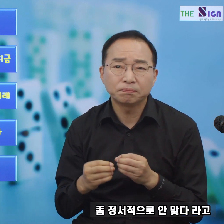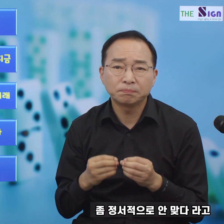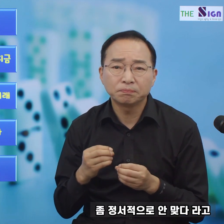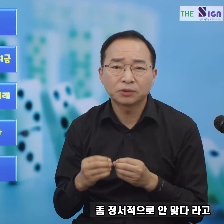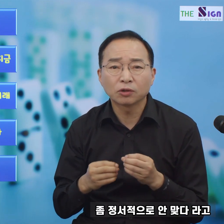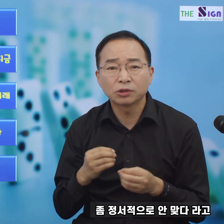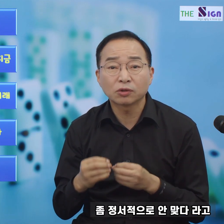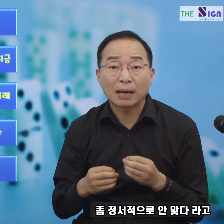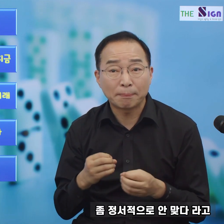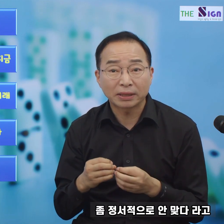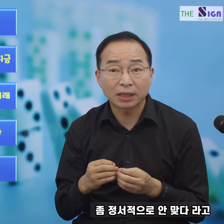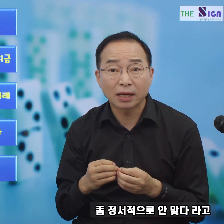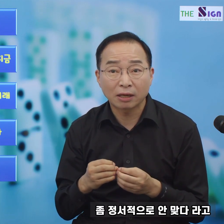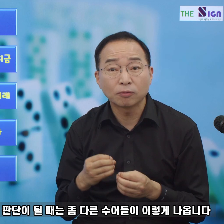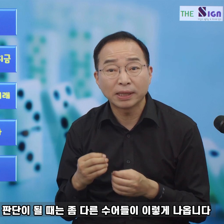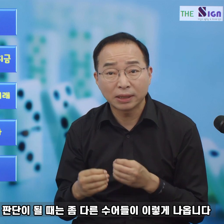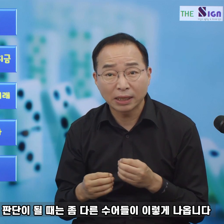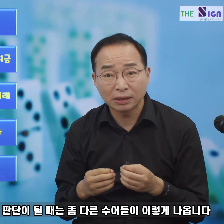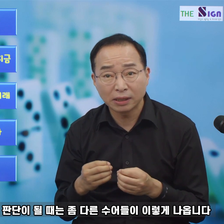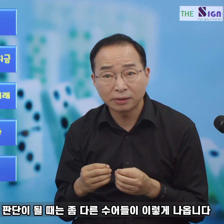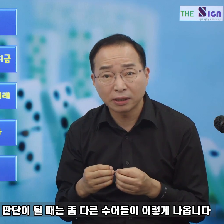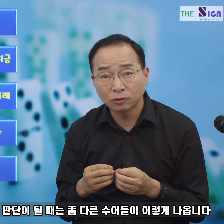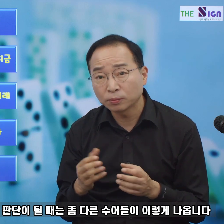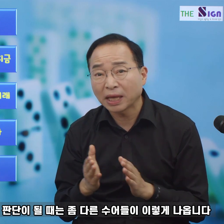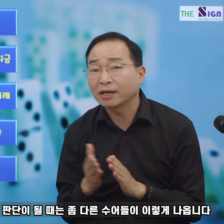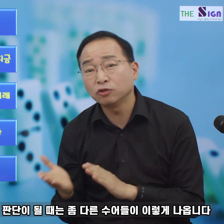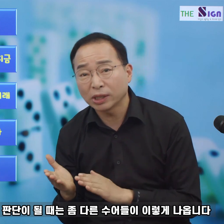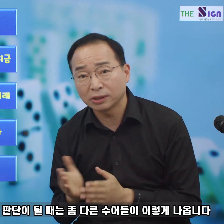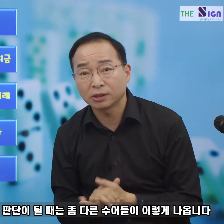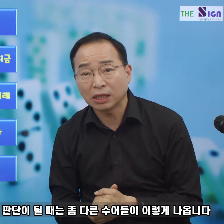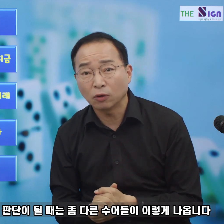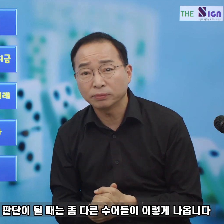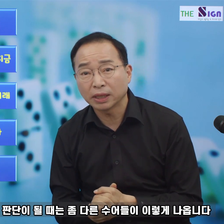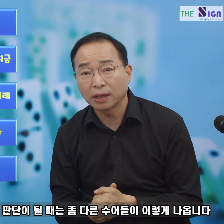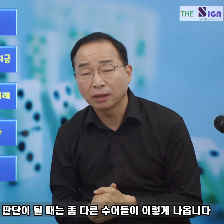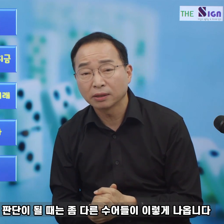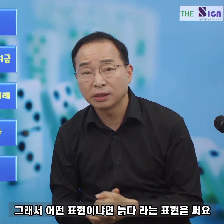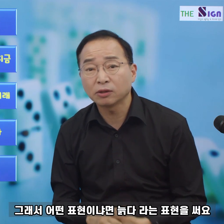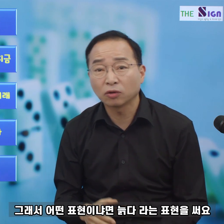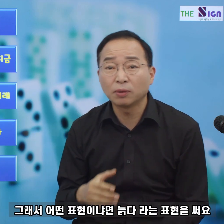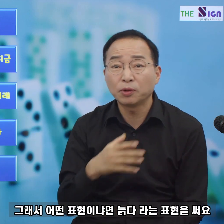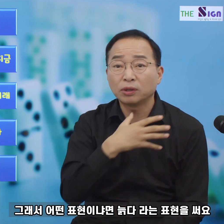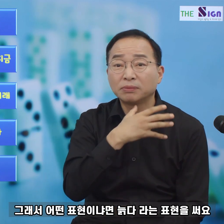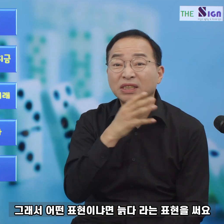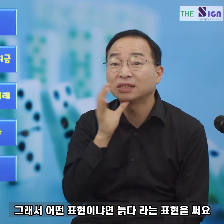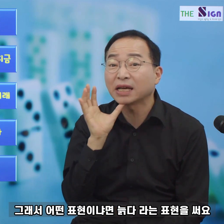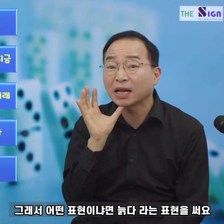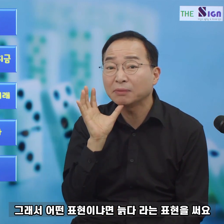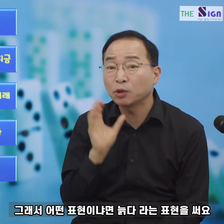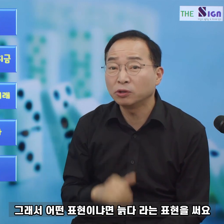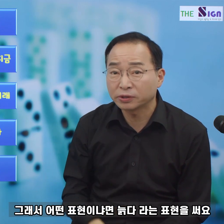좀 정서적으로 안 맞다라고 판단이 될 때는 좀 다른 수화들이 이렇게 나옵니다. 그래서 어떤 표현이냐면 늙다라는 표현을 써요.